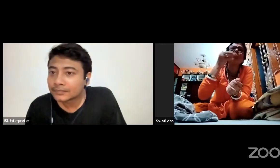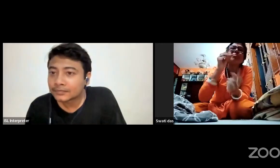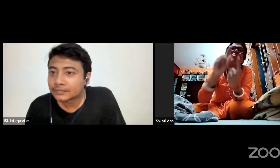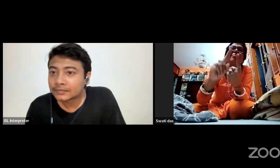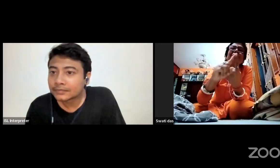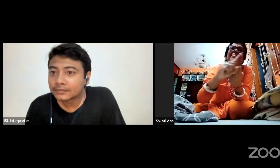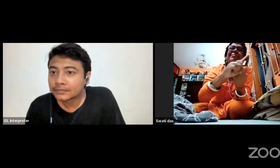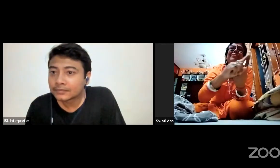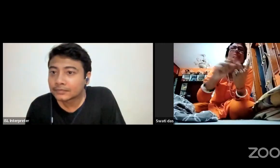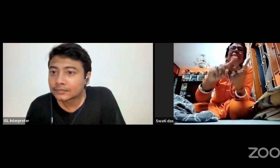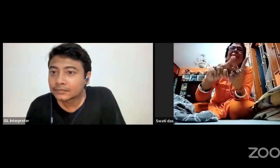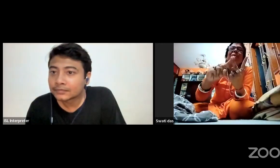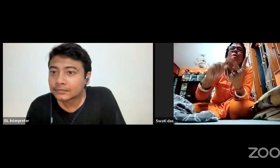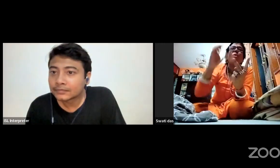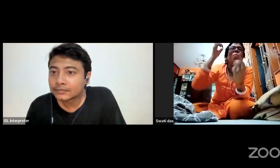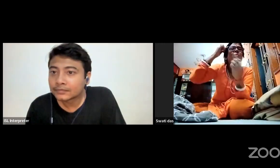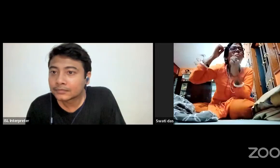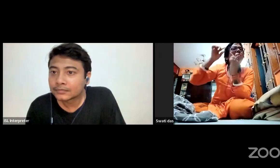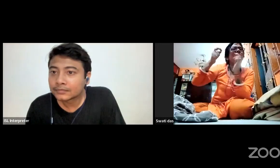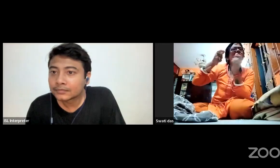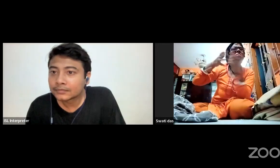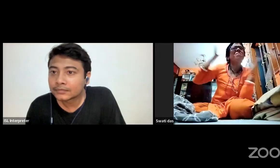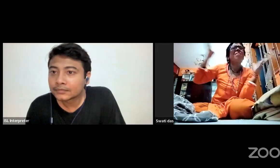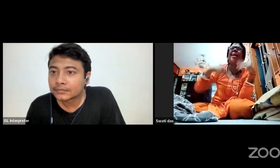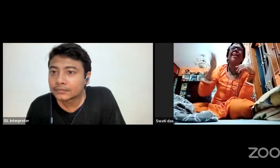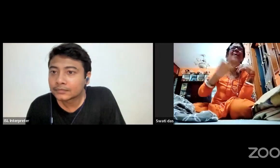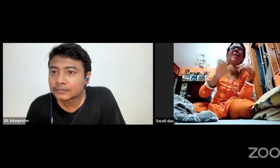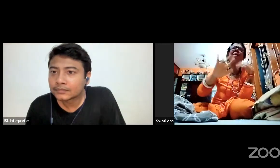में हैं, इसका मतलब ही ये है कि उन्होंने आपको दिया है।